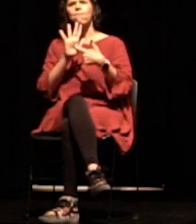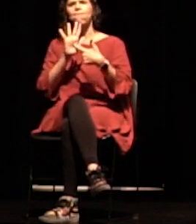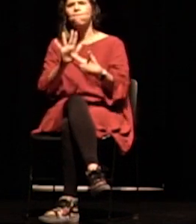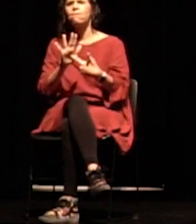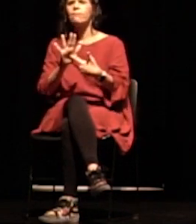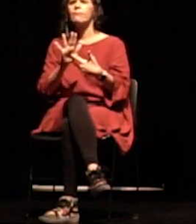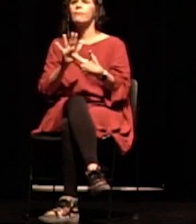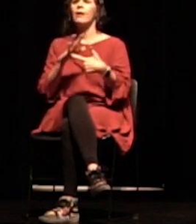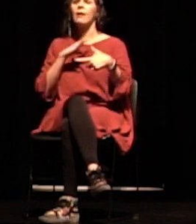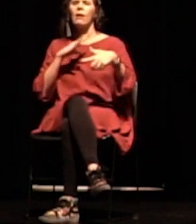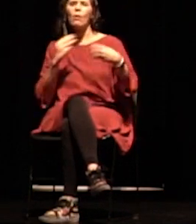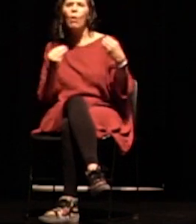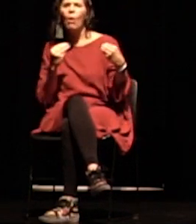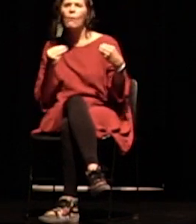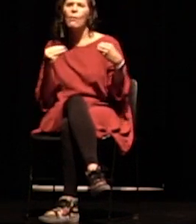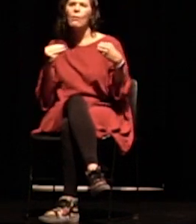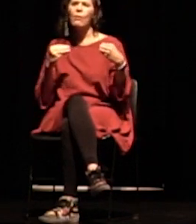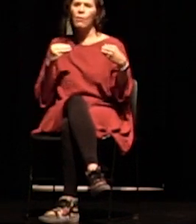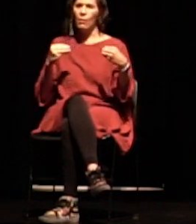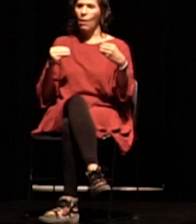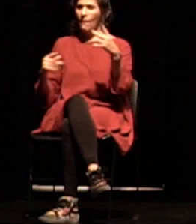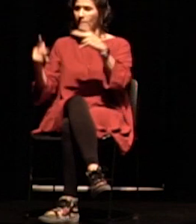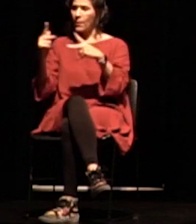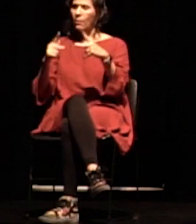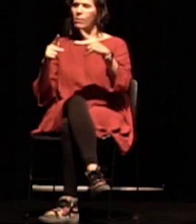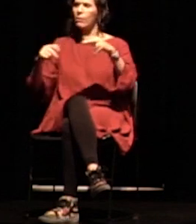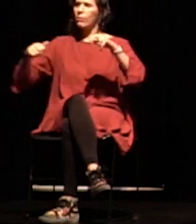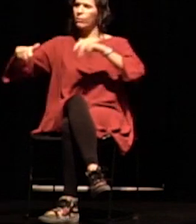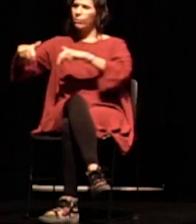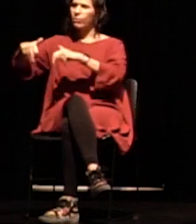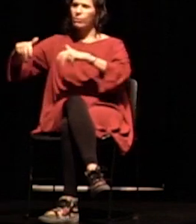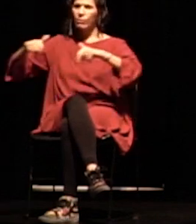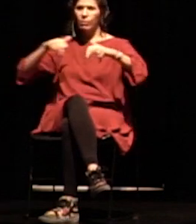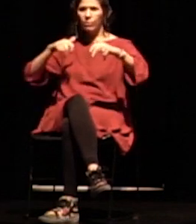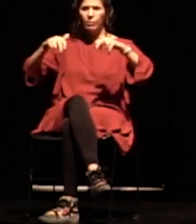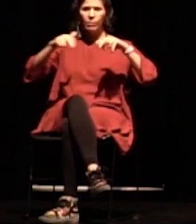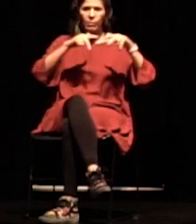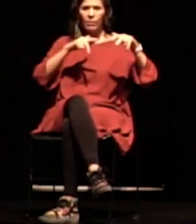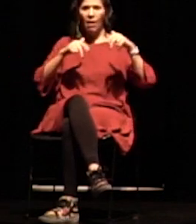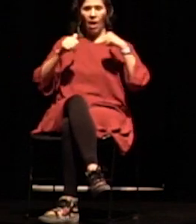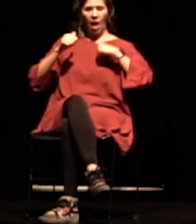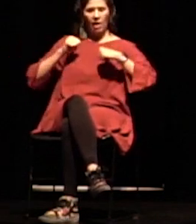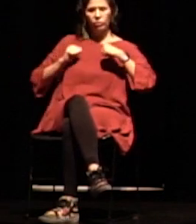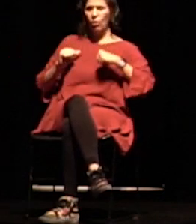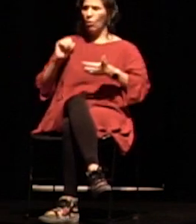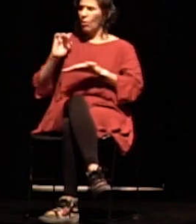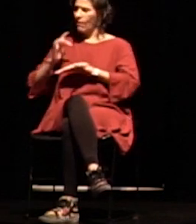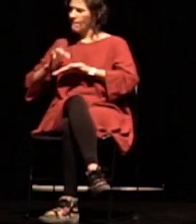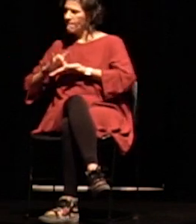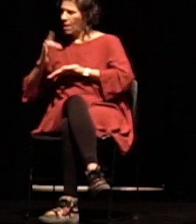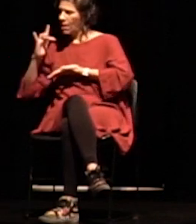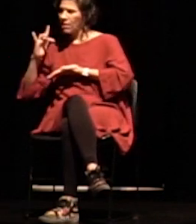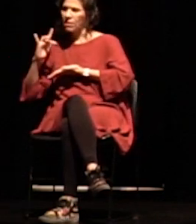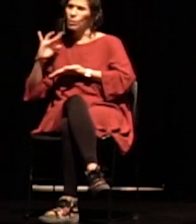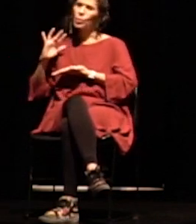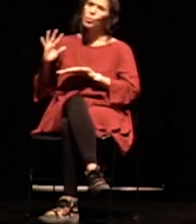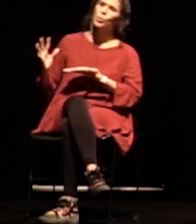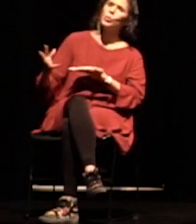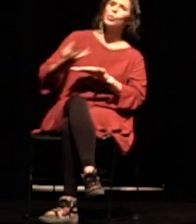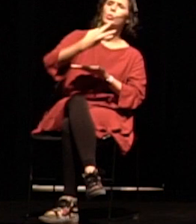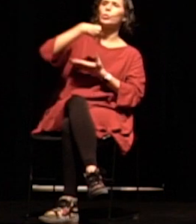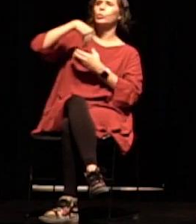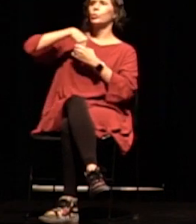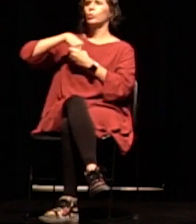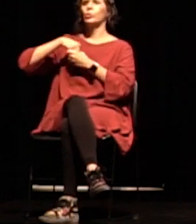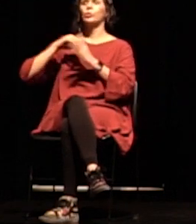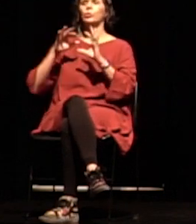estes deslocamentos do público, dos atores, dos bailarinos, tudo era pensado